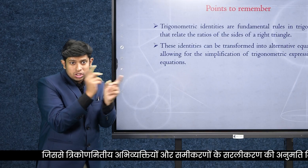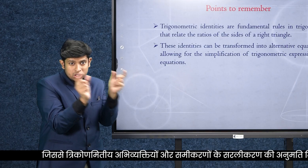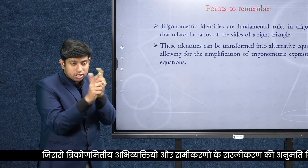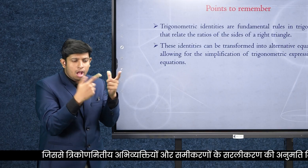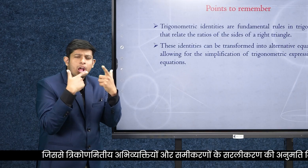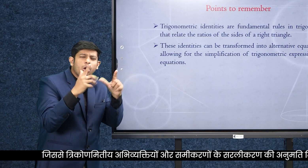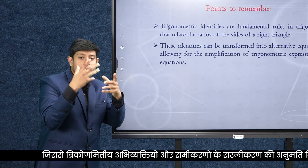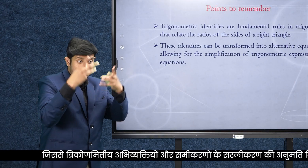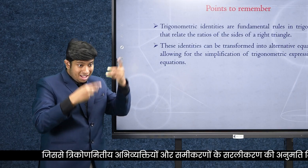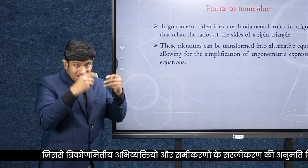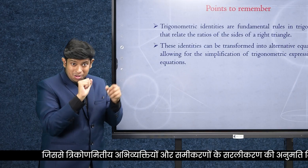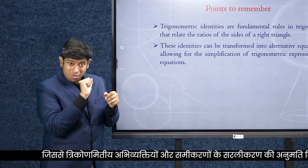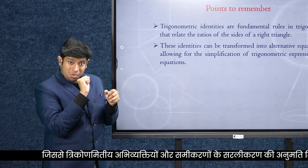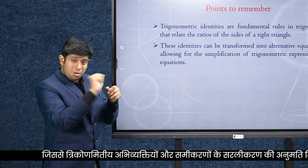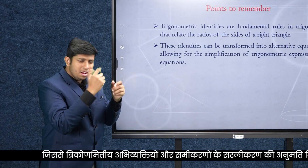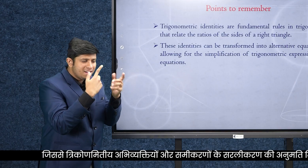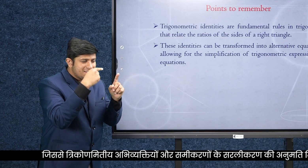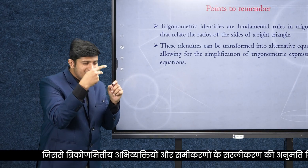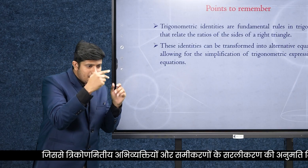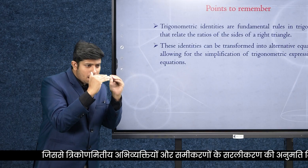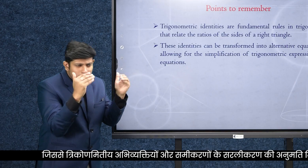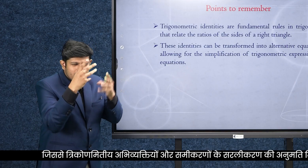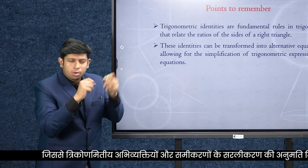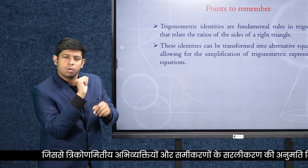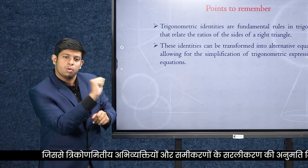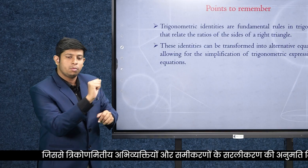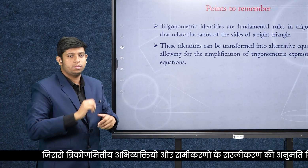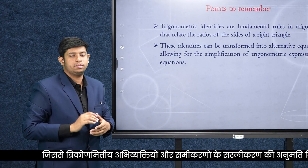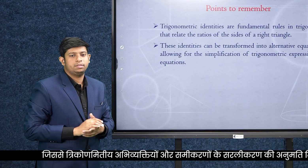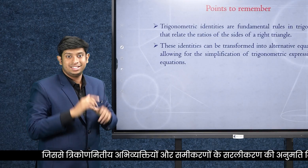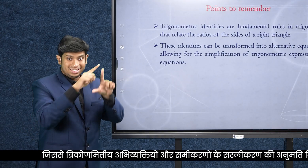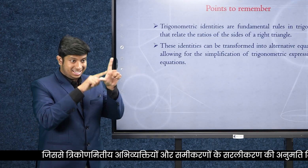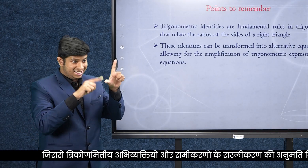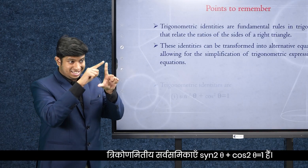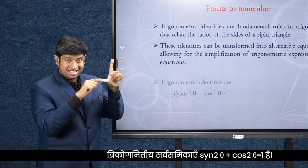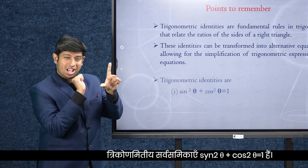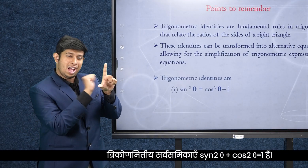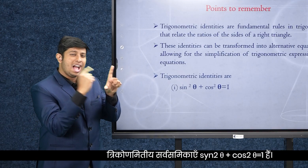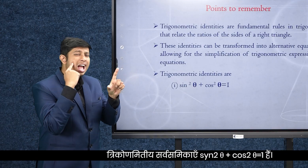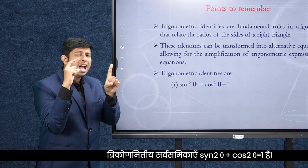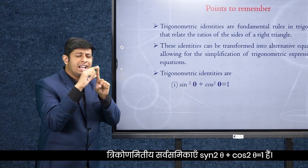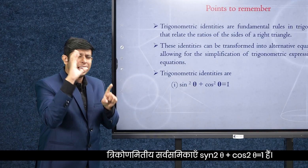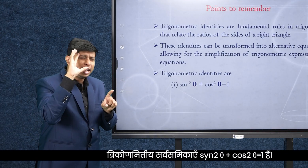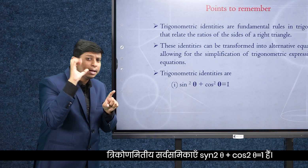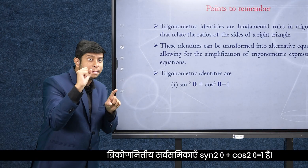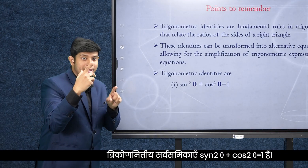त्रिकोणमितिया अभिव्यक्तियों और समीकरणों के सरलीकरण की अनुमति मिलती है। त्रिकोणमितीय सर्वसमीकाएं sin